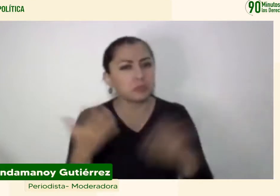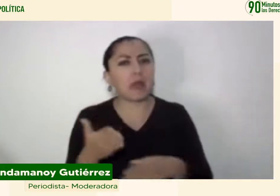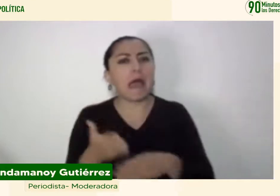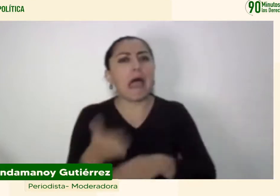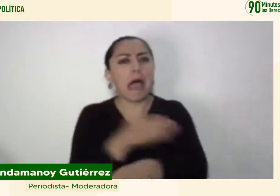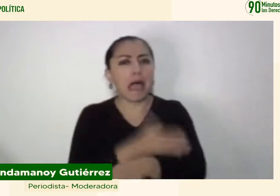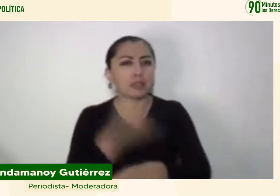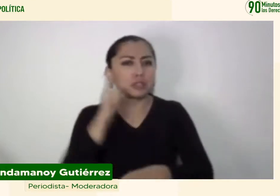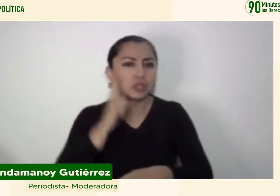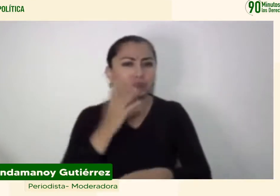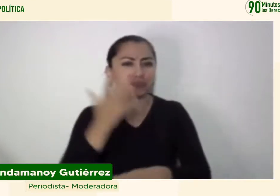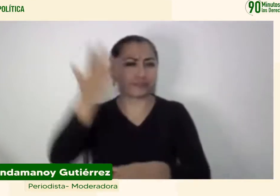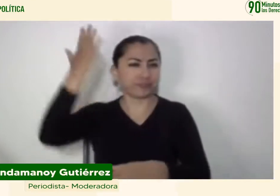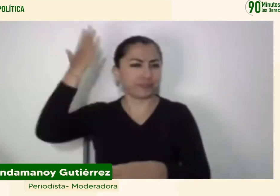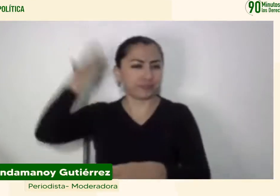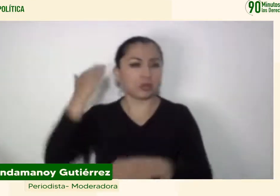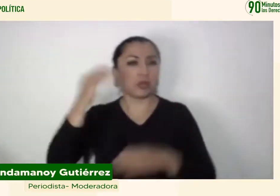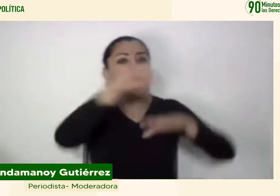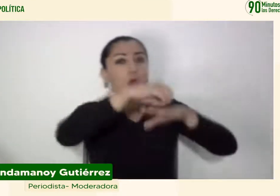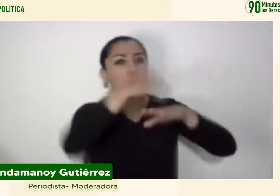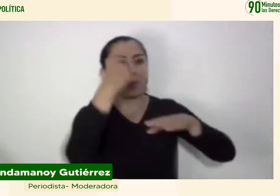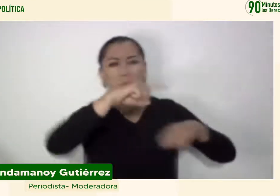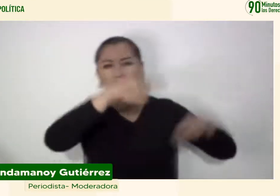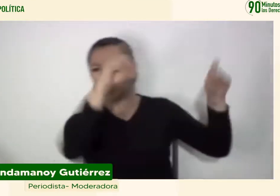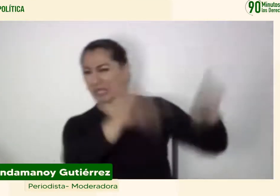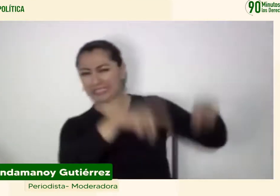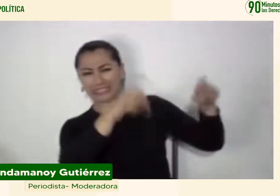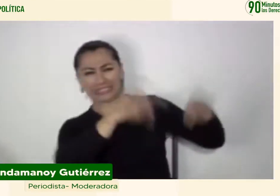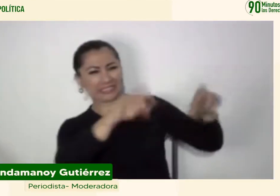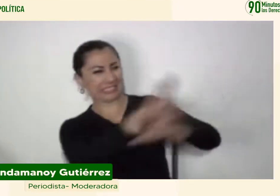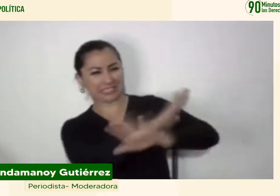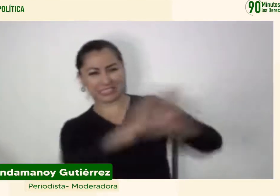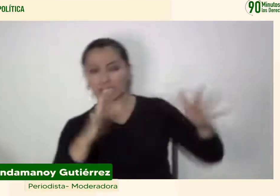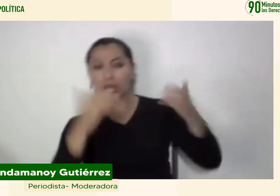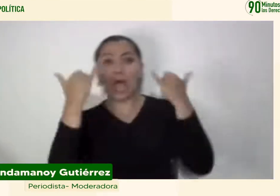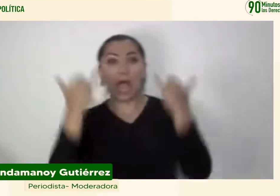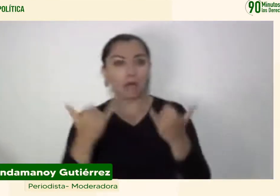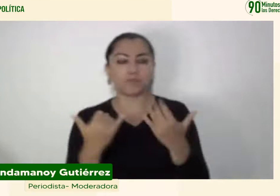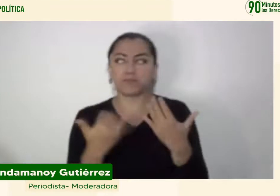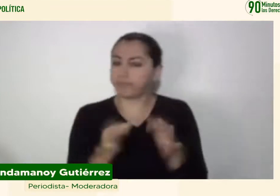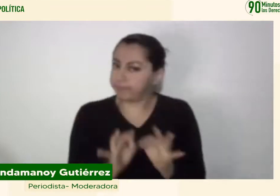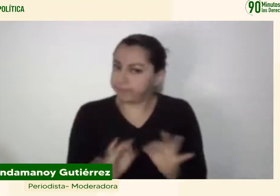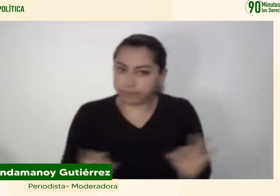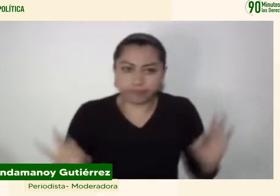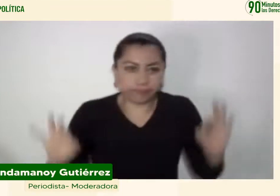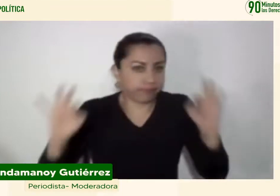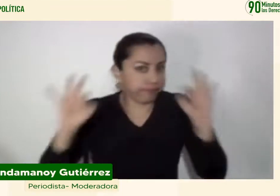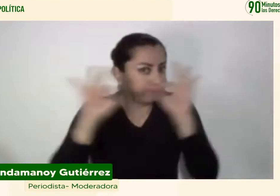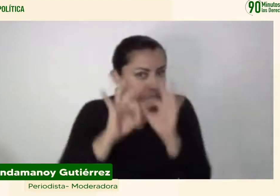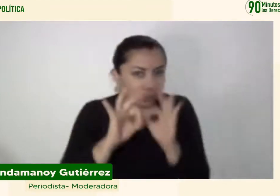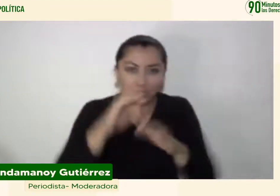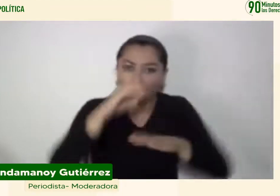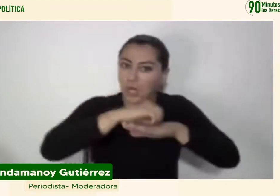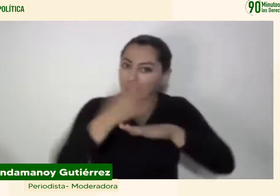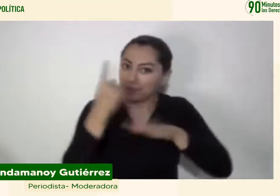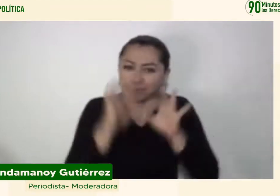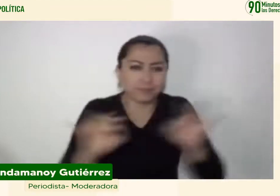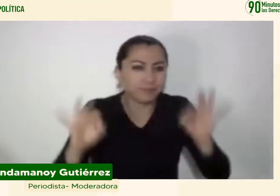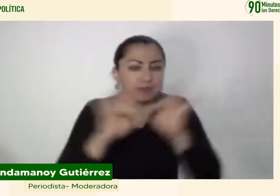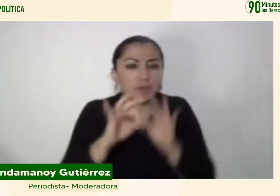y dice anteriormente las personas sordas pensaban desde las organizaciones que las representan que eso